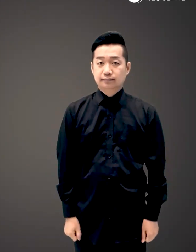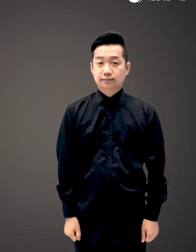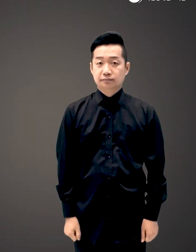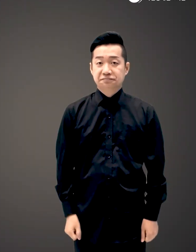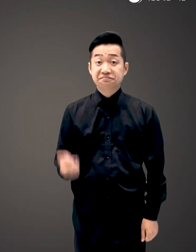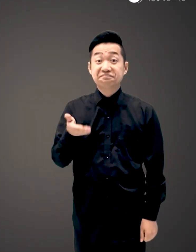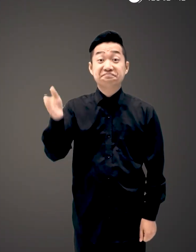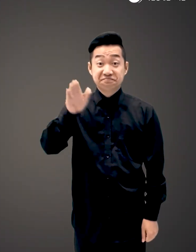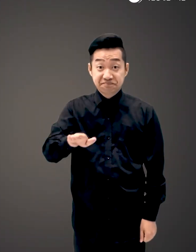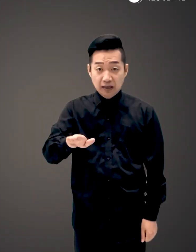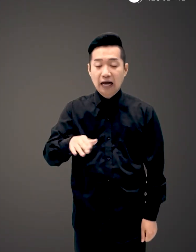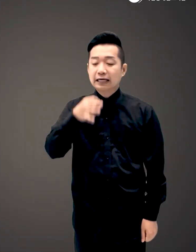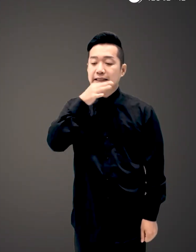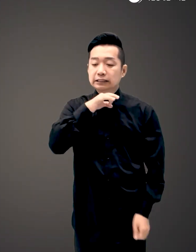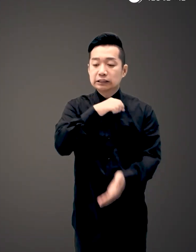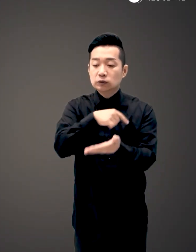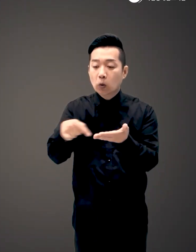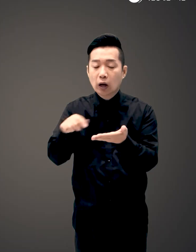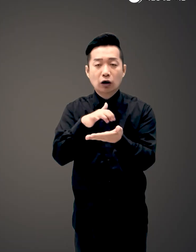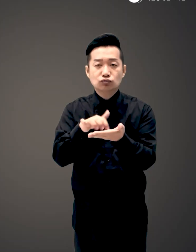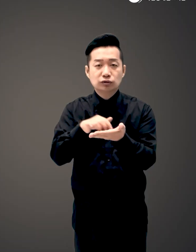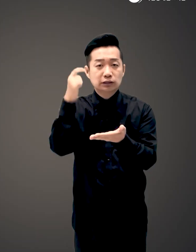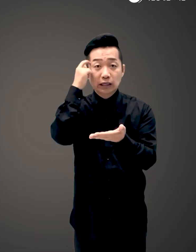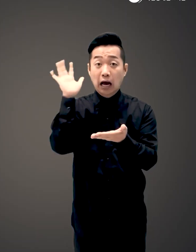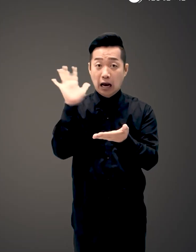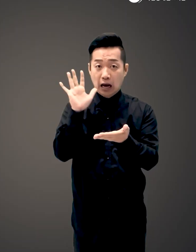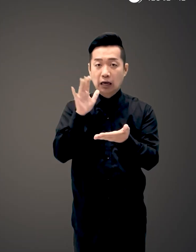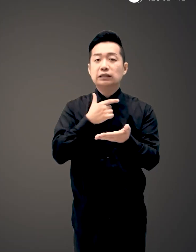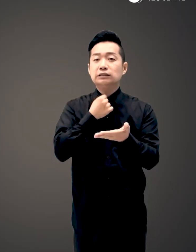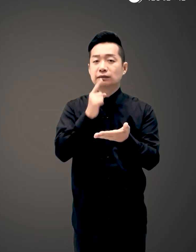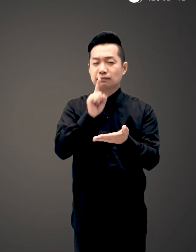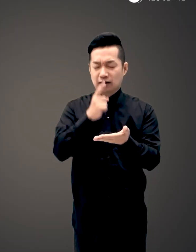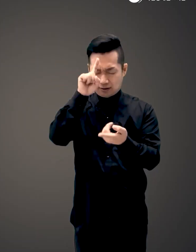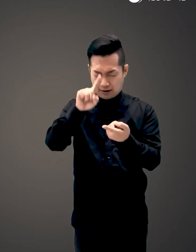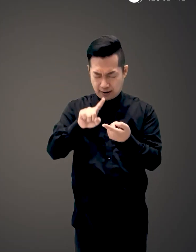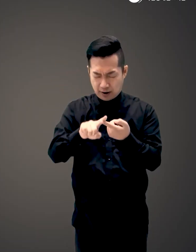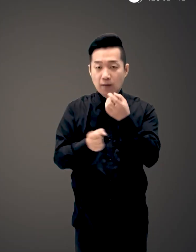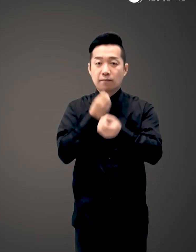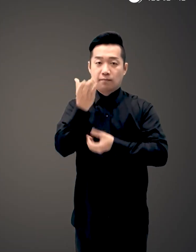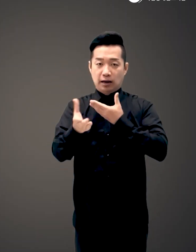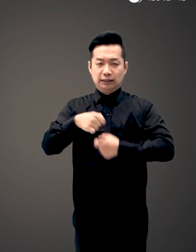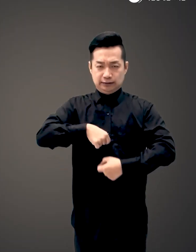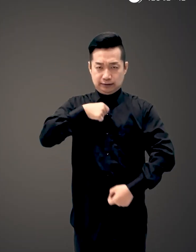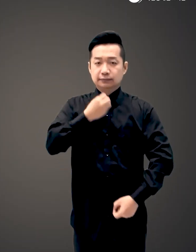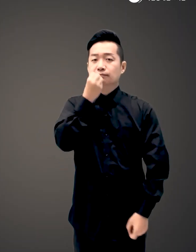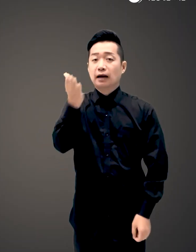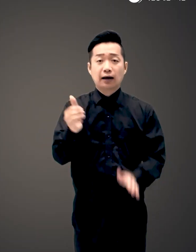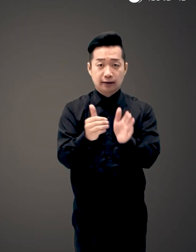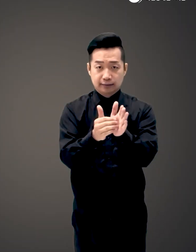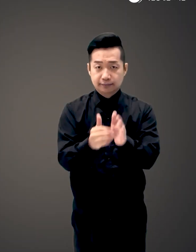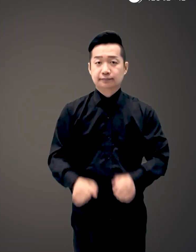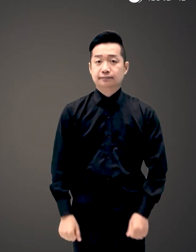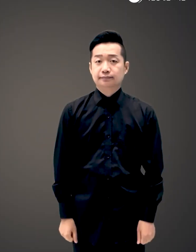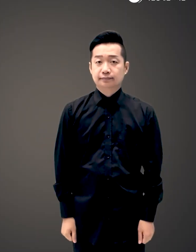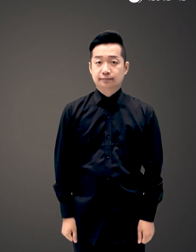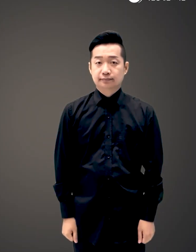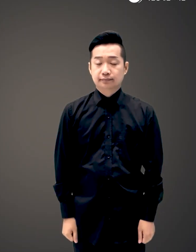했지만 유불리를 따지지 않고 자기가 하고 싶은 말을 그대로 한 것이죠. 자기 진심을 그대로 말한